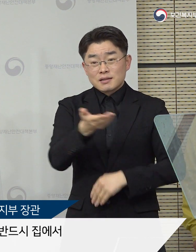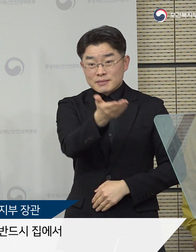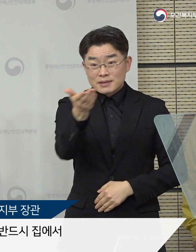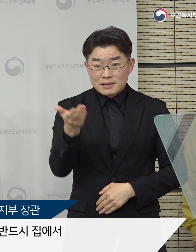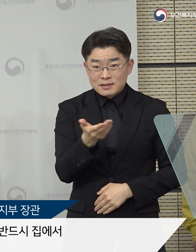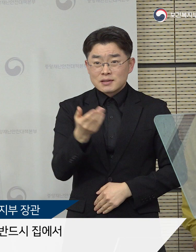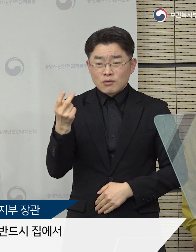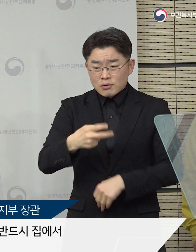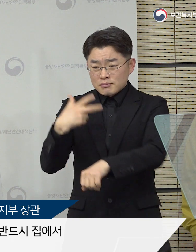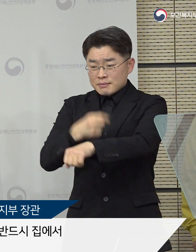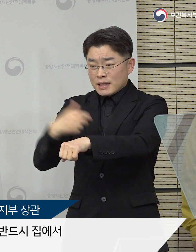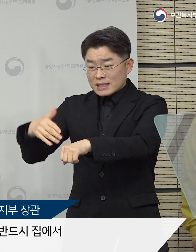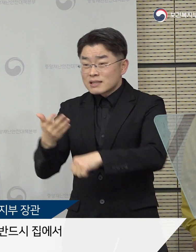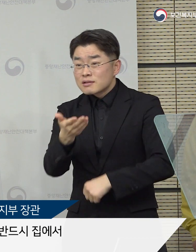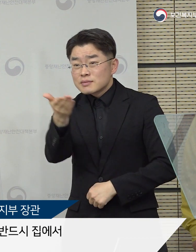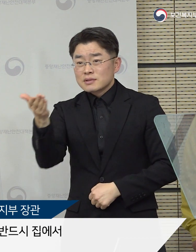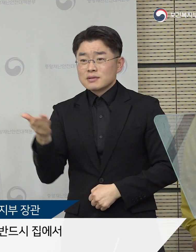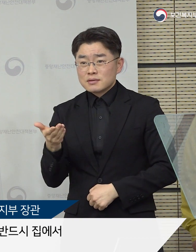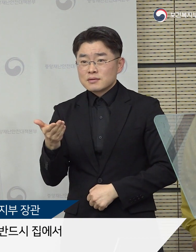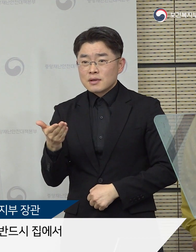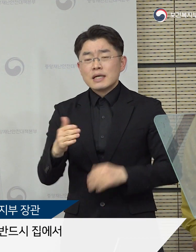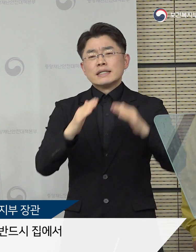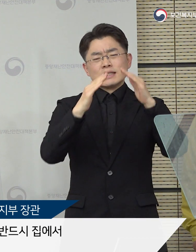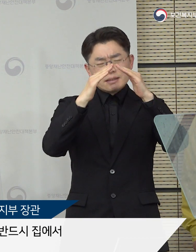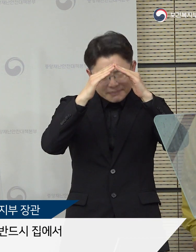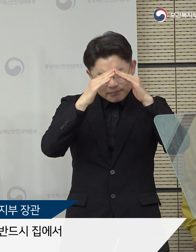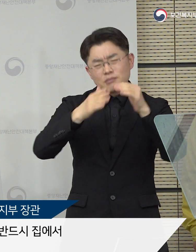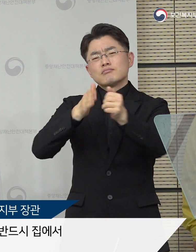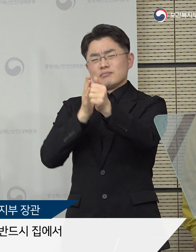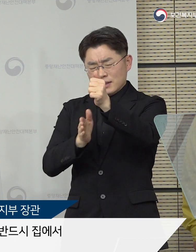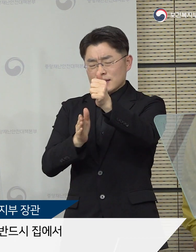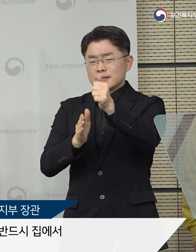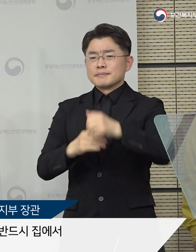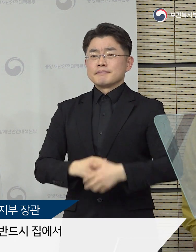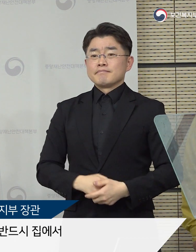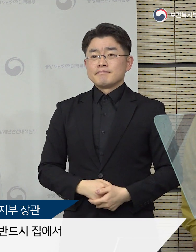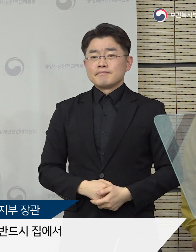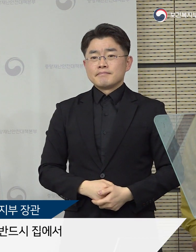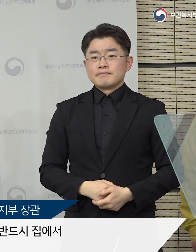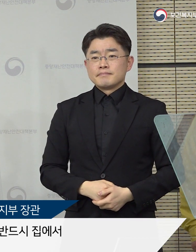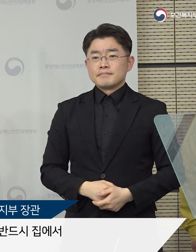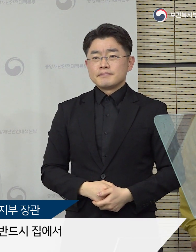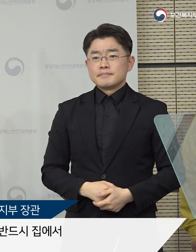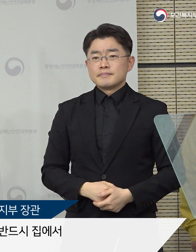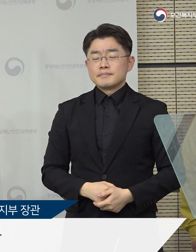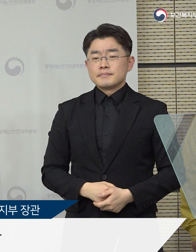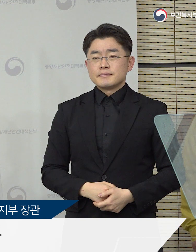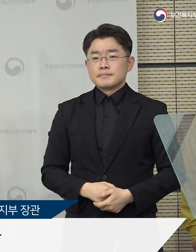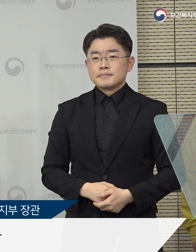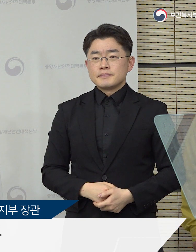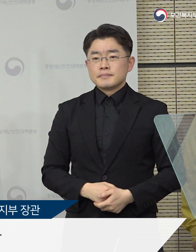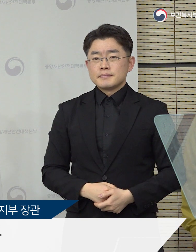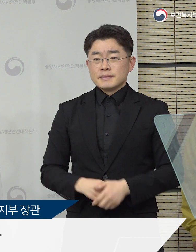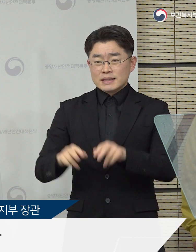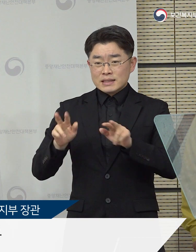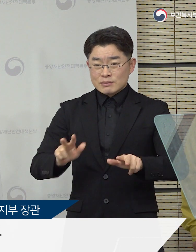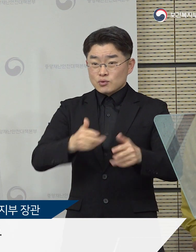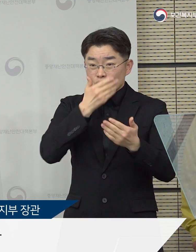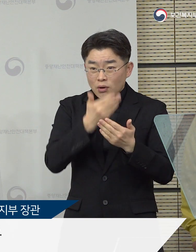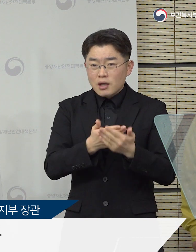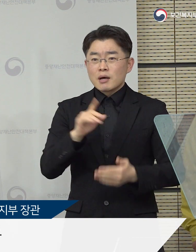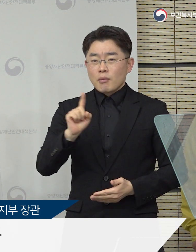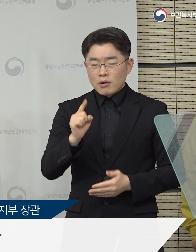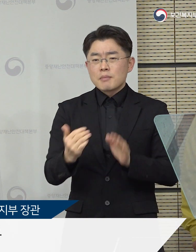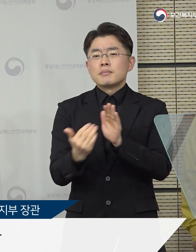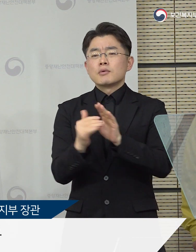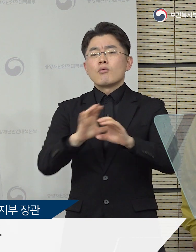어르신들과 미접종자들은 반드시 집에서 머무르실 것을 요청드립니다. 무엇보다 중요한 것은